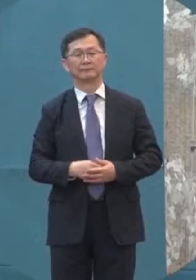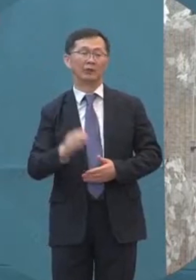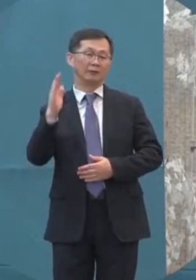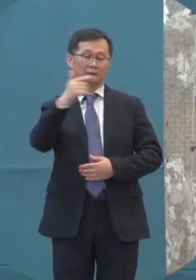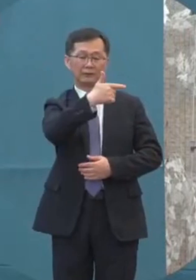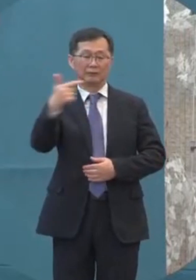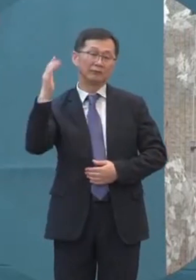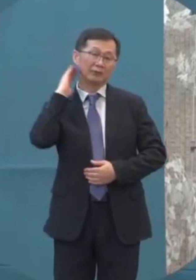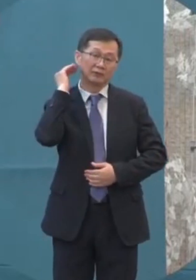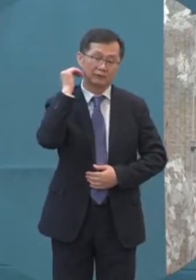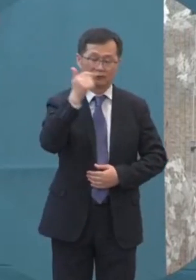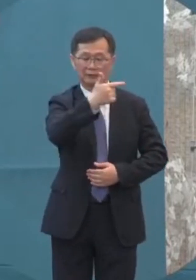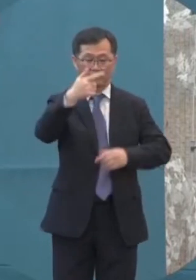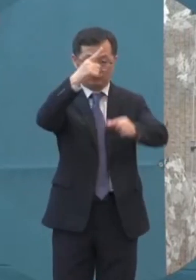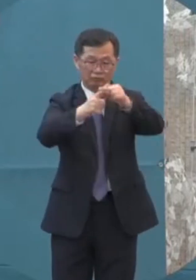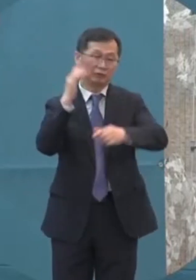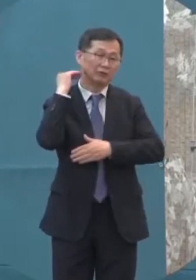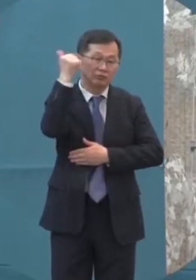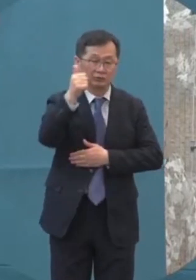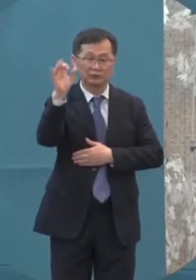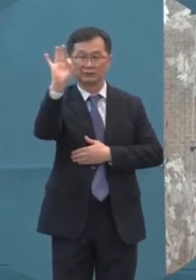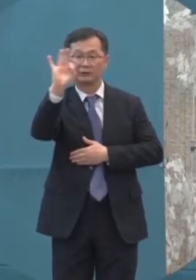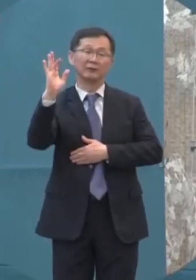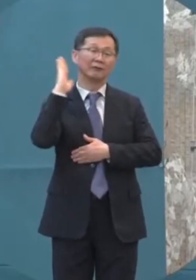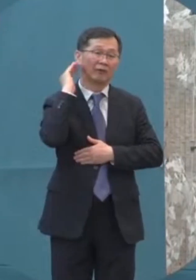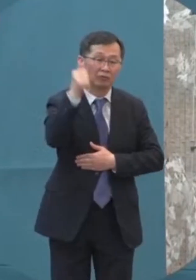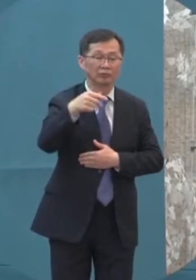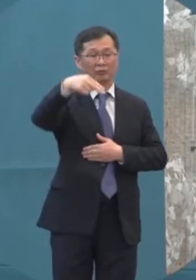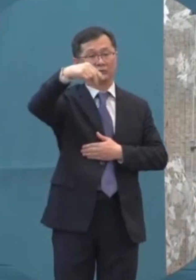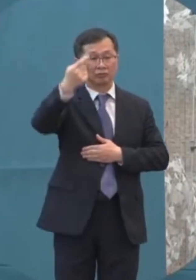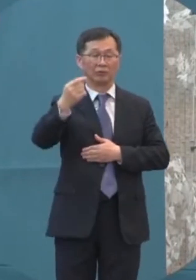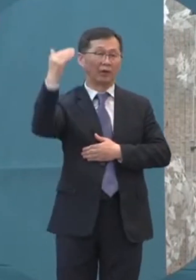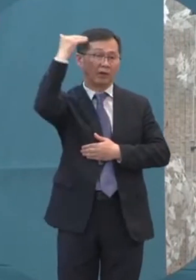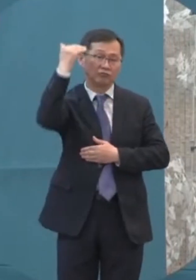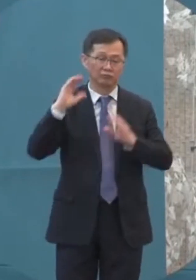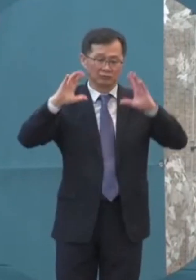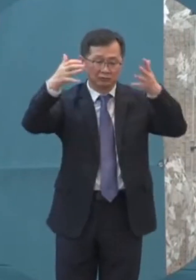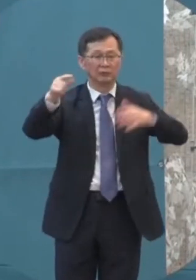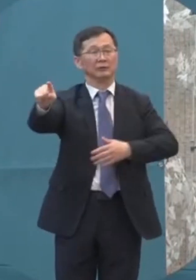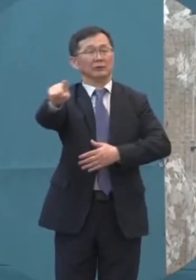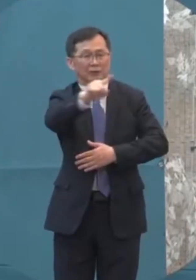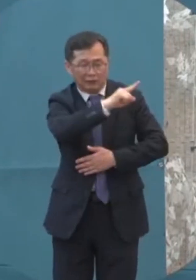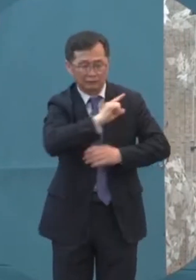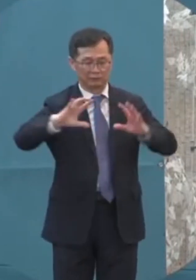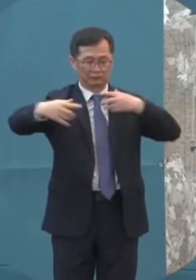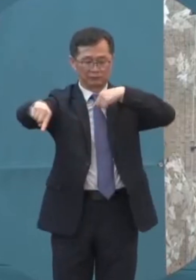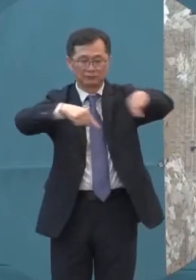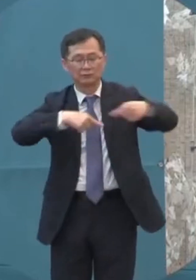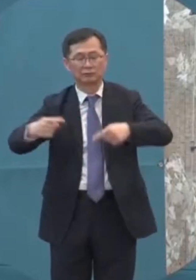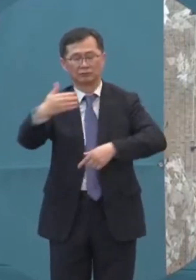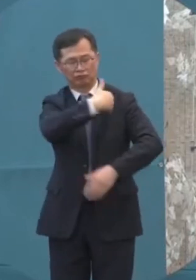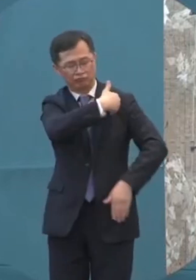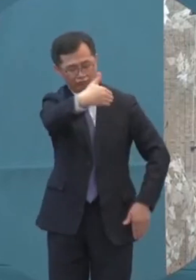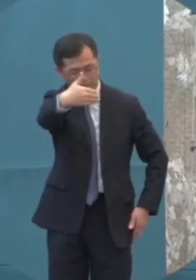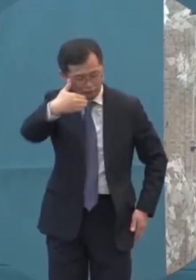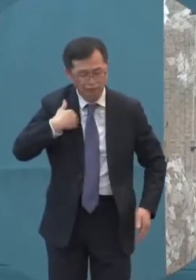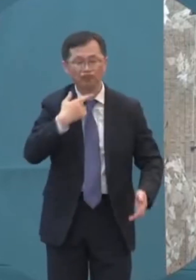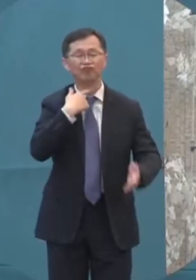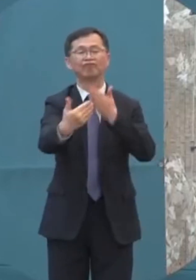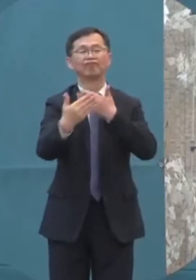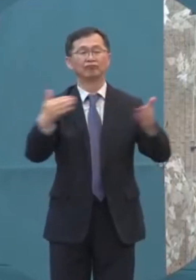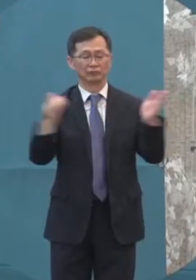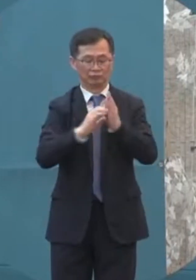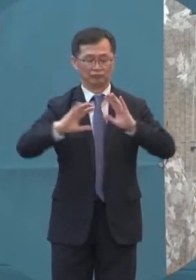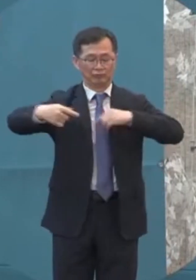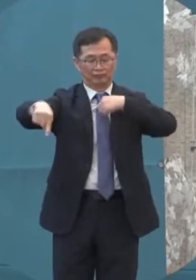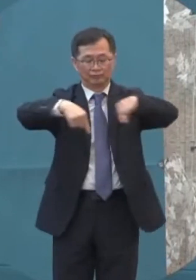김대중 대통령, 김영삼 대통령은 누가 뭐래도 대한민국에서 가장 정치 경험이 풍부하시고 민주적으로